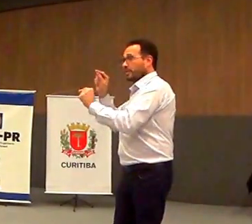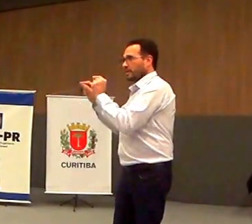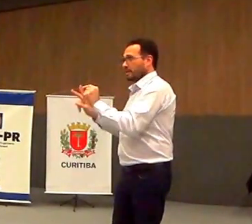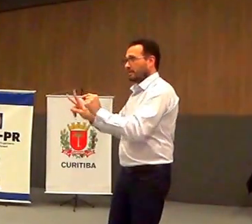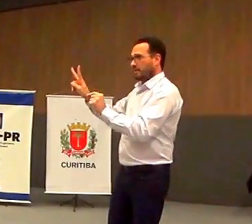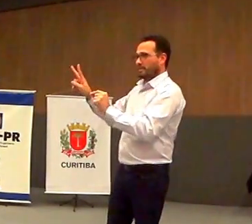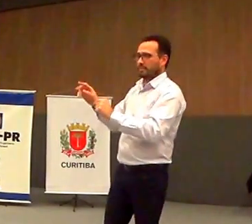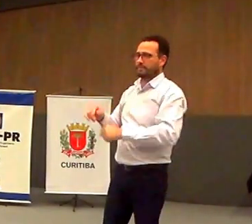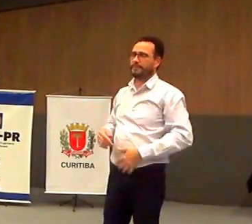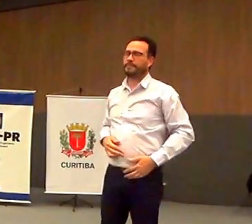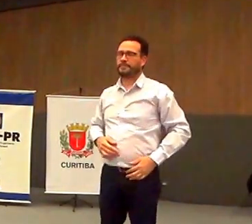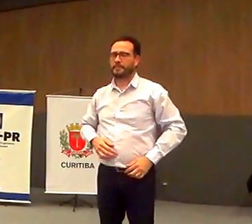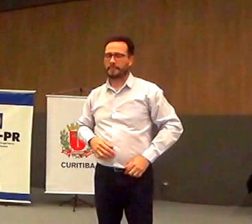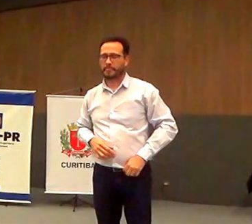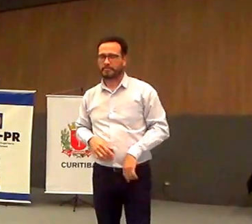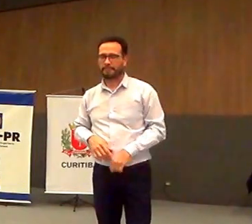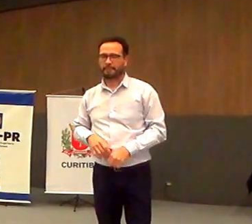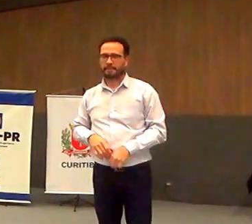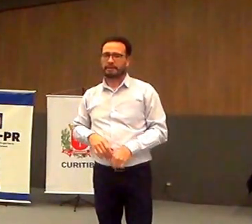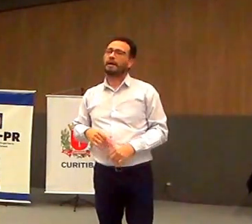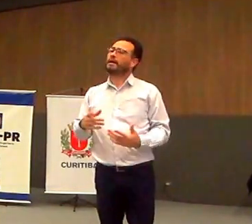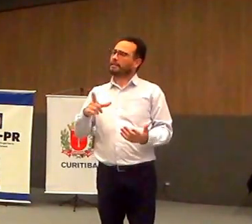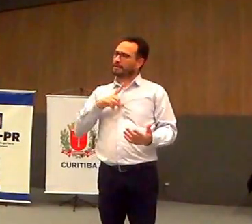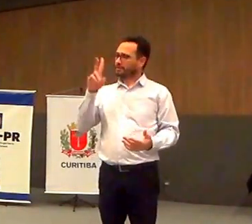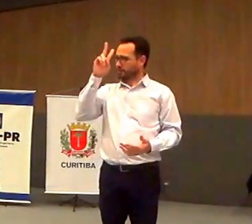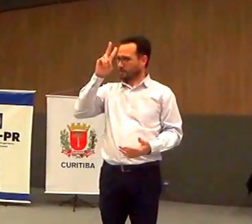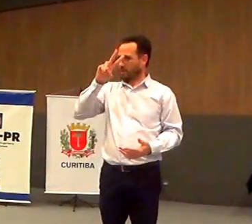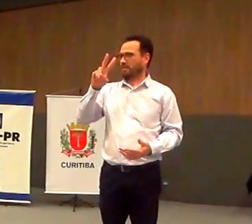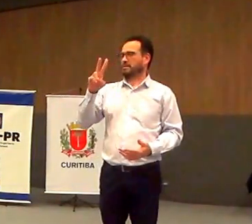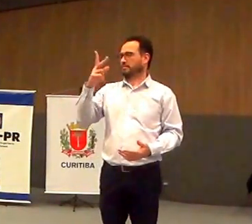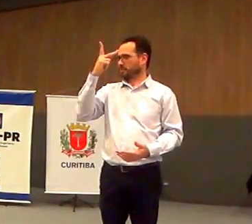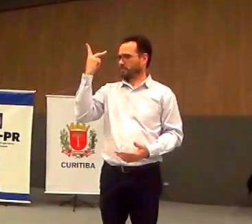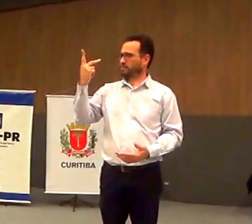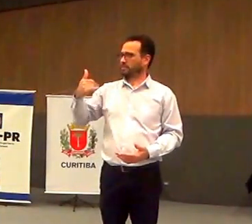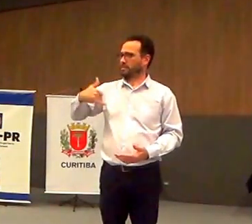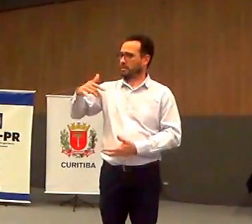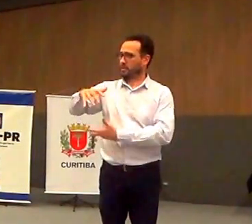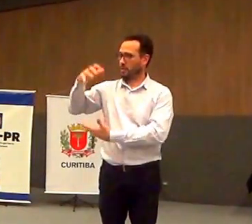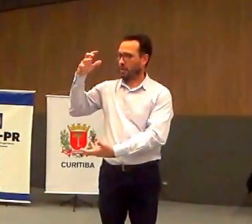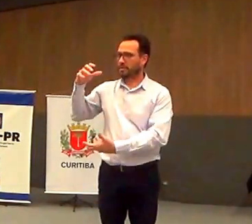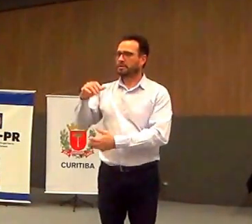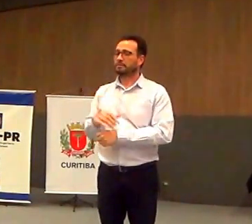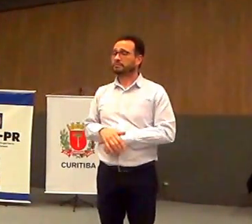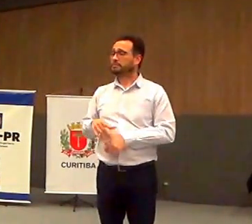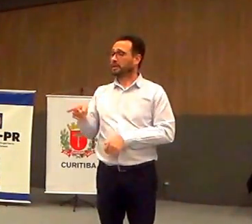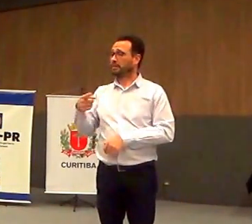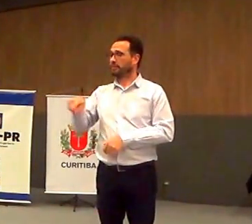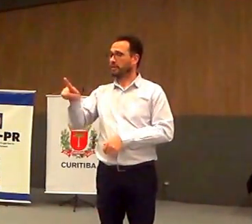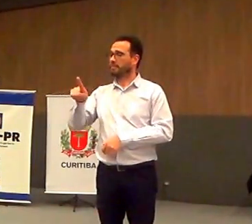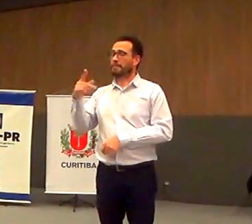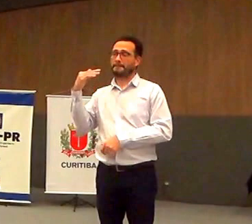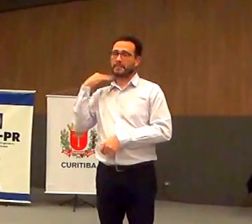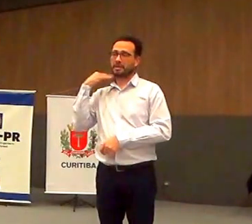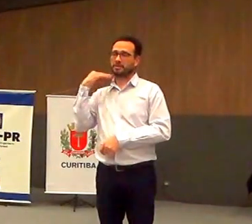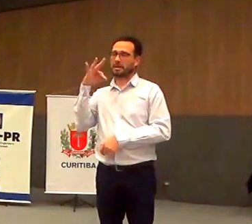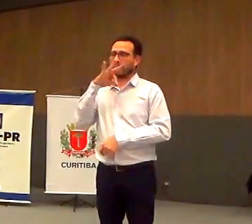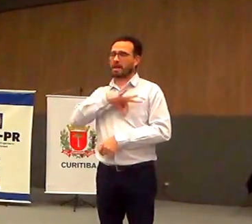um idoso foi assaltado, né, fugiu o seu pagamento e mataram o idoso, né, lá na comunidade dela. Né?